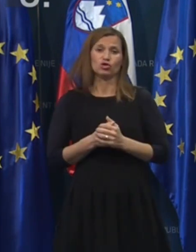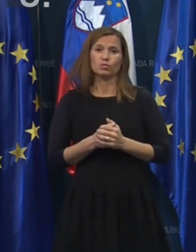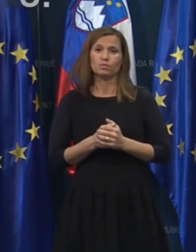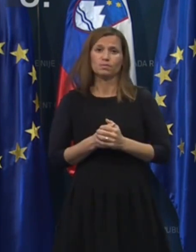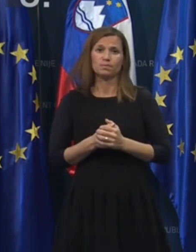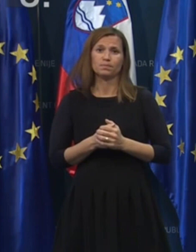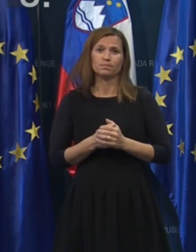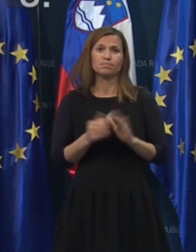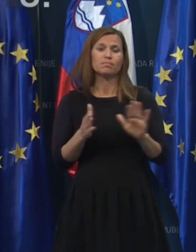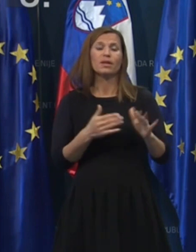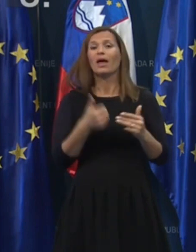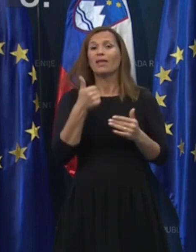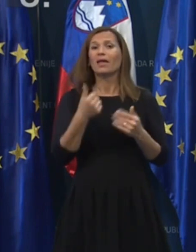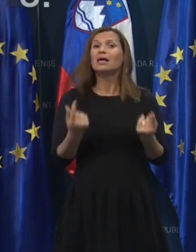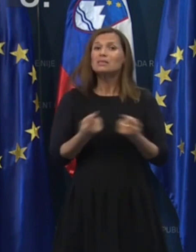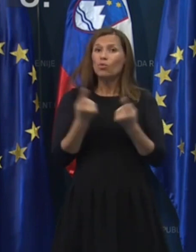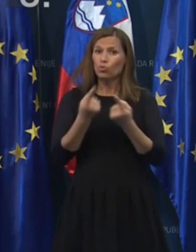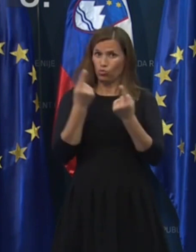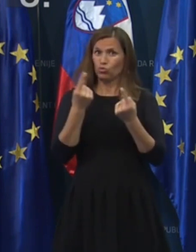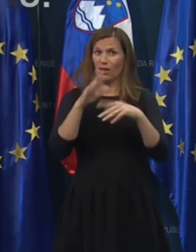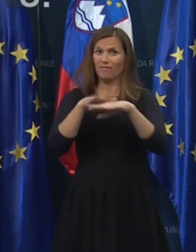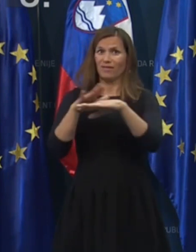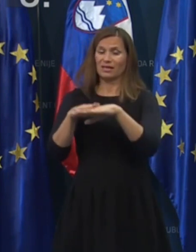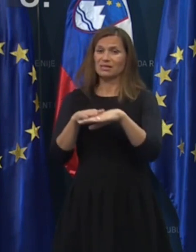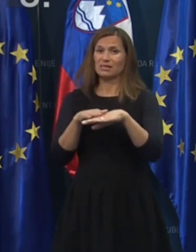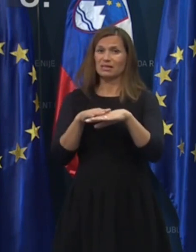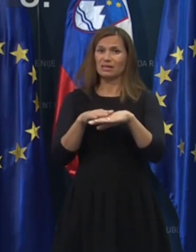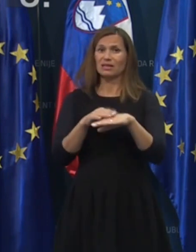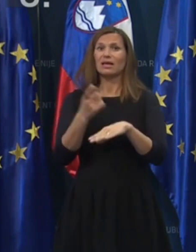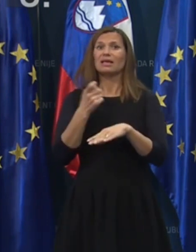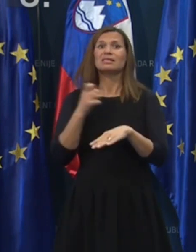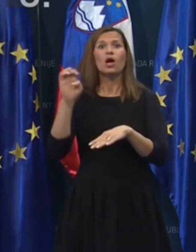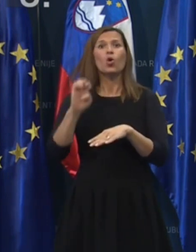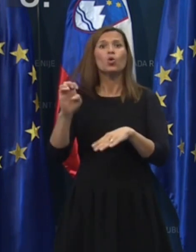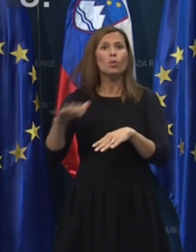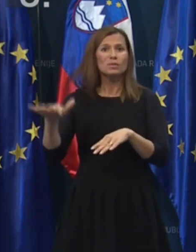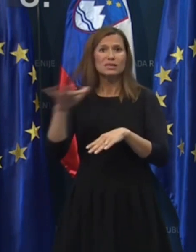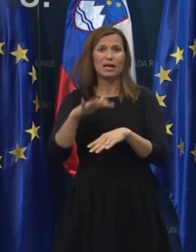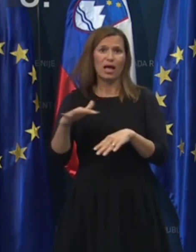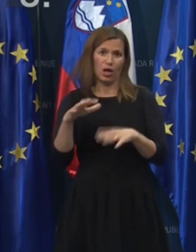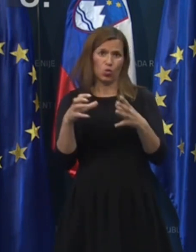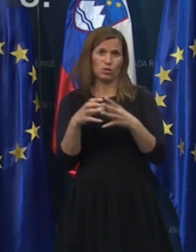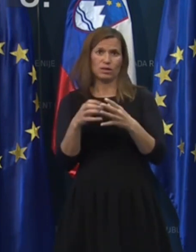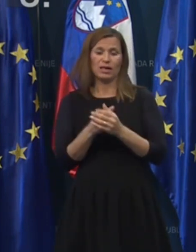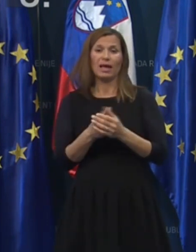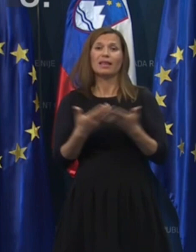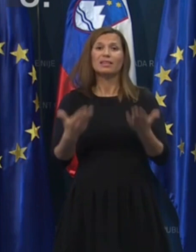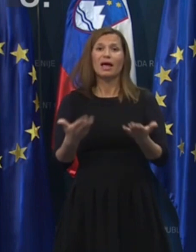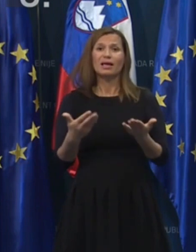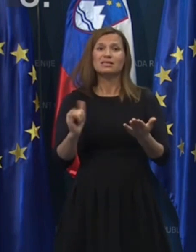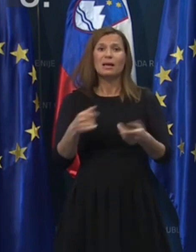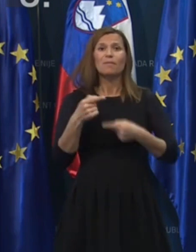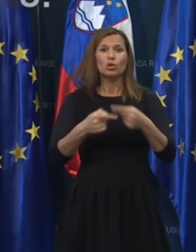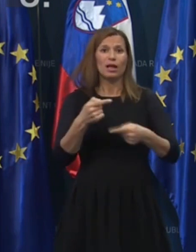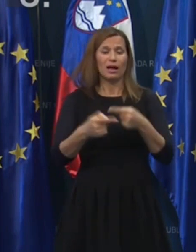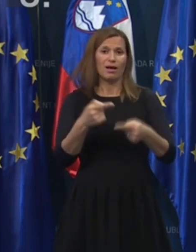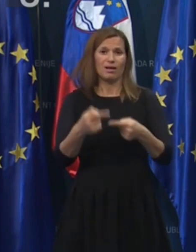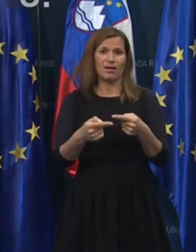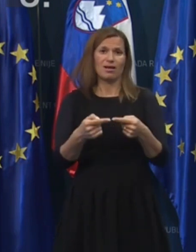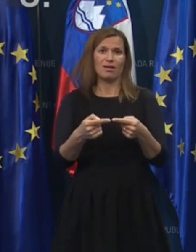Zdaj, na spodbudna vest iz Evropske unije, danes je potekala